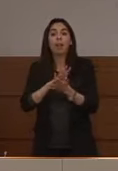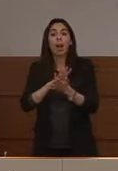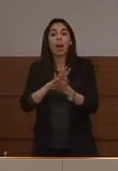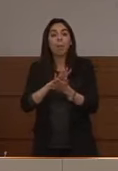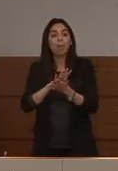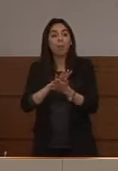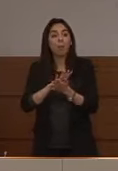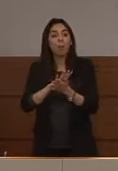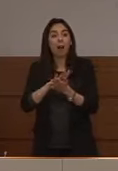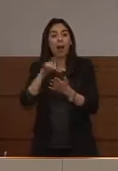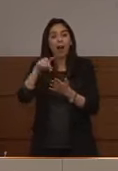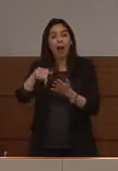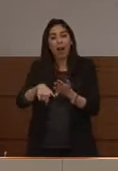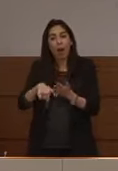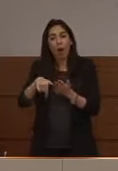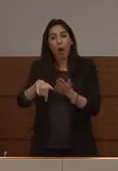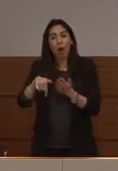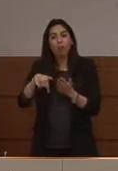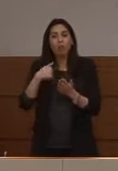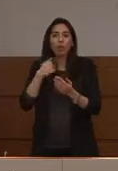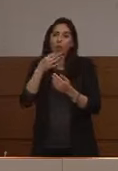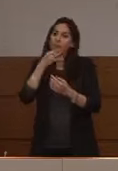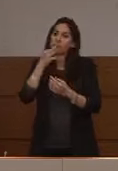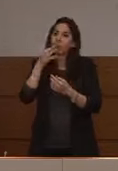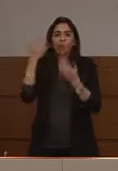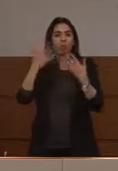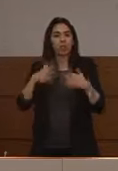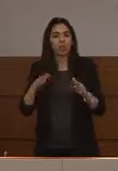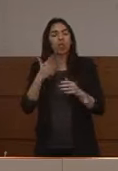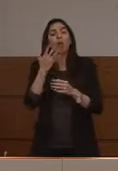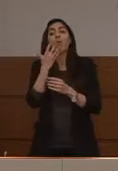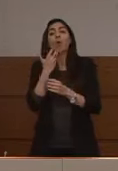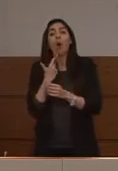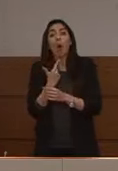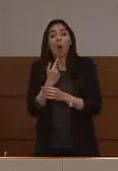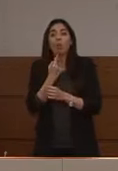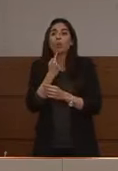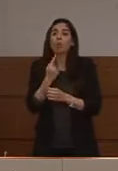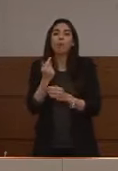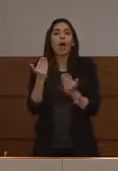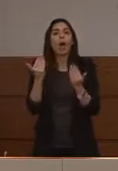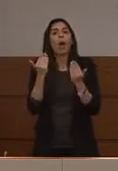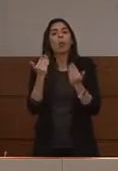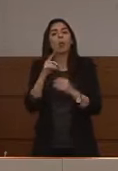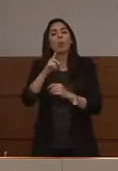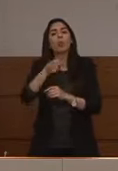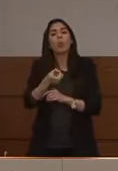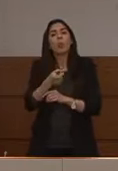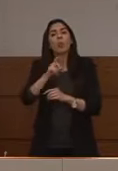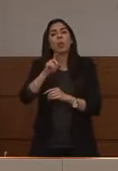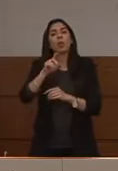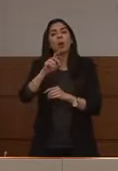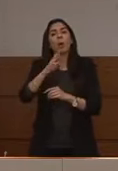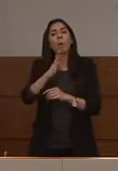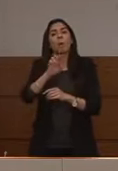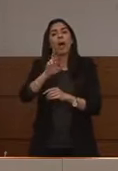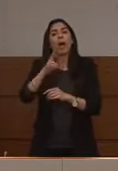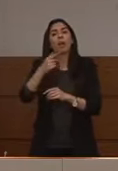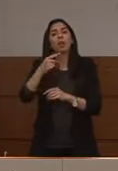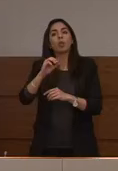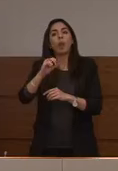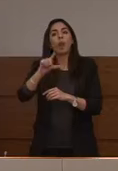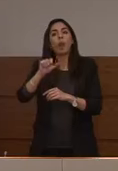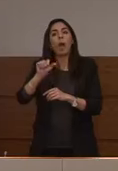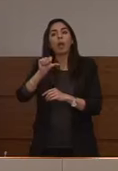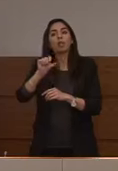di questo mio intervento rivolgendo un augurio particolare a guido bertolaso che oggi abbiamo